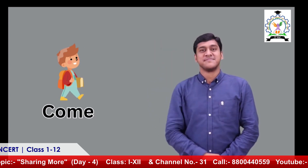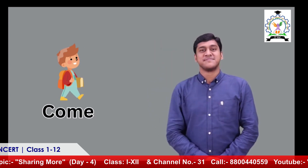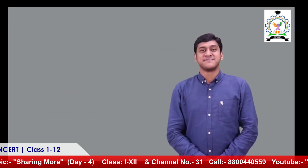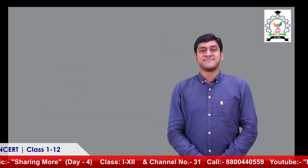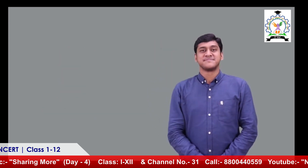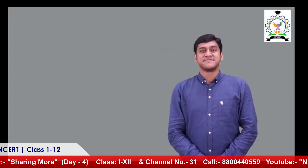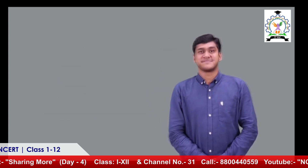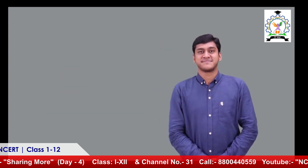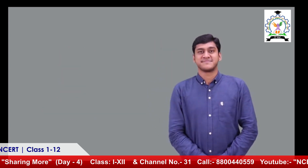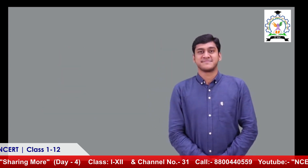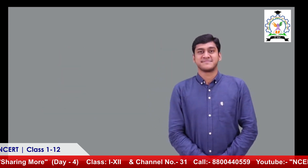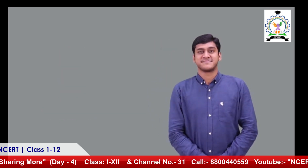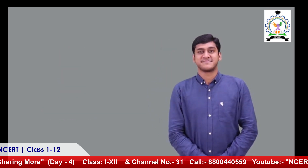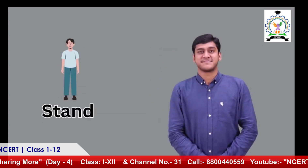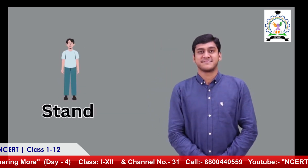आना,